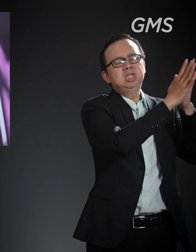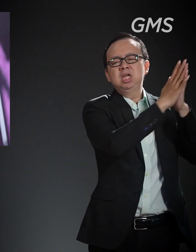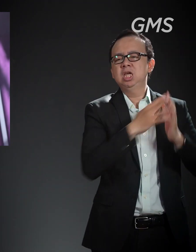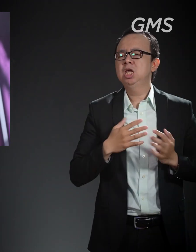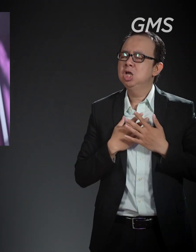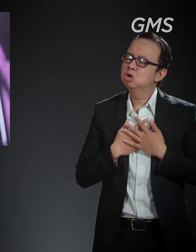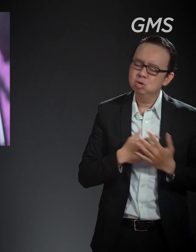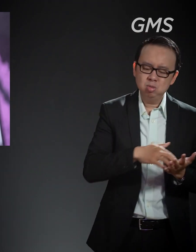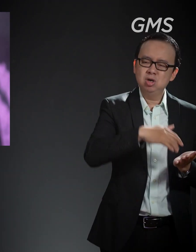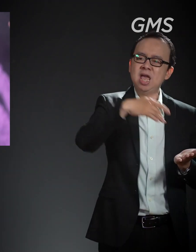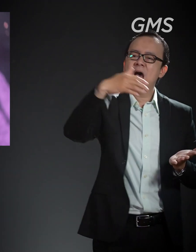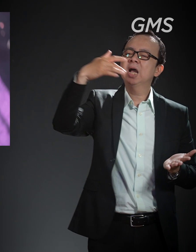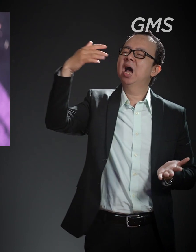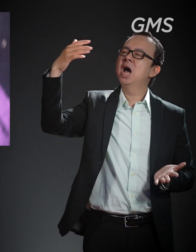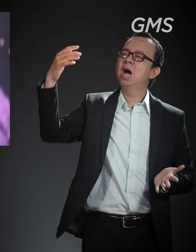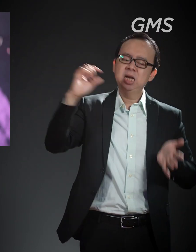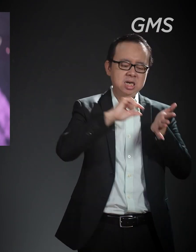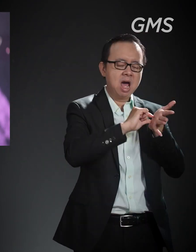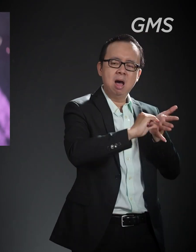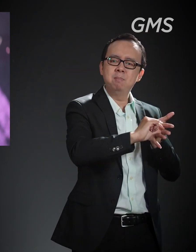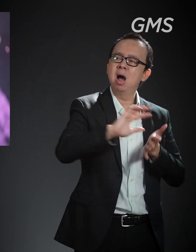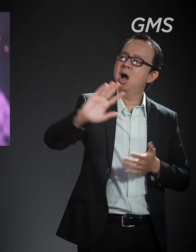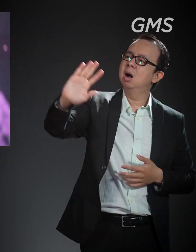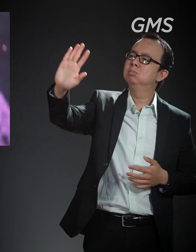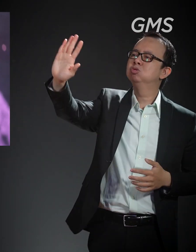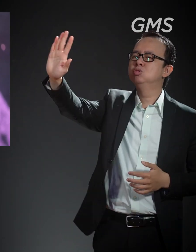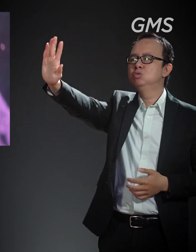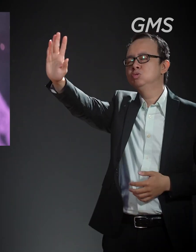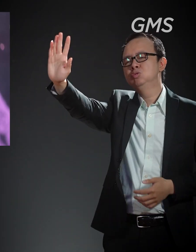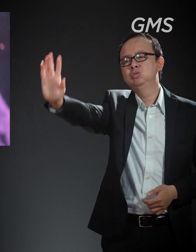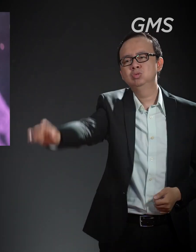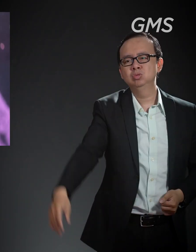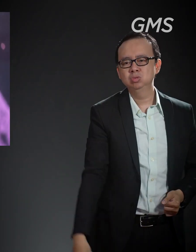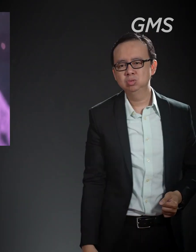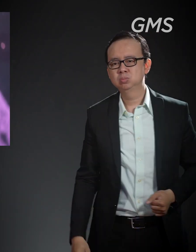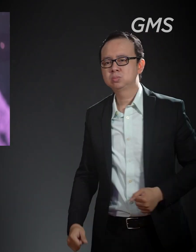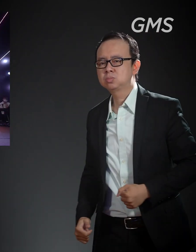puji, ku muliakan nama-Mu.